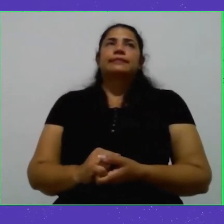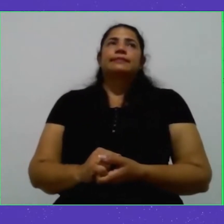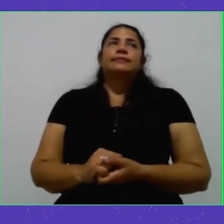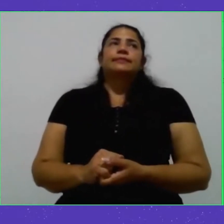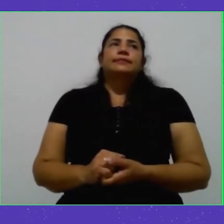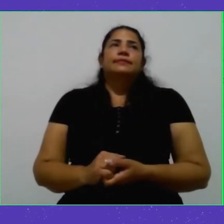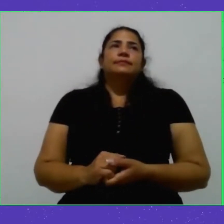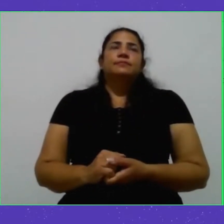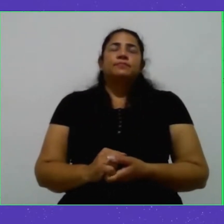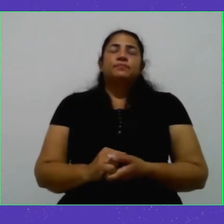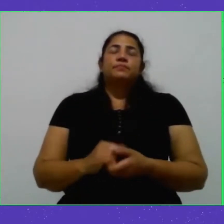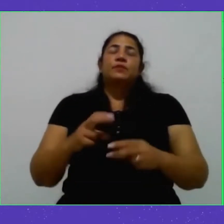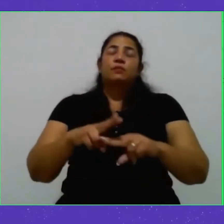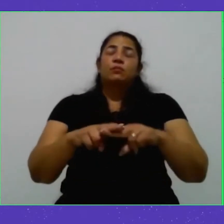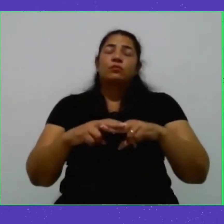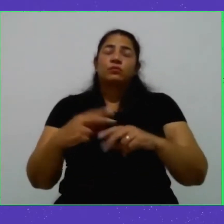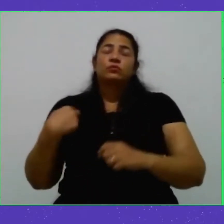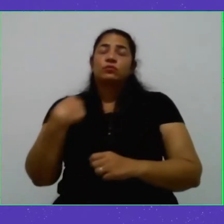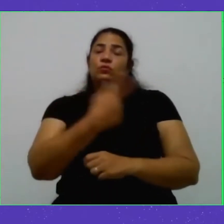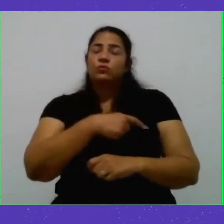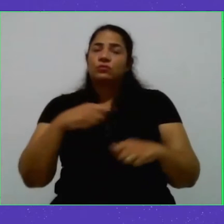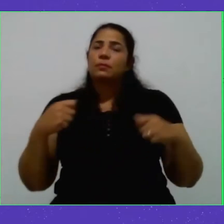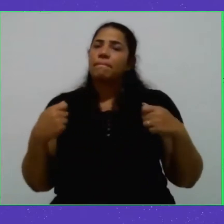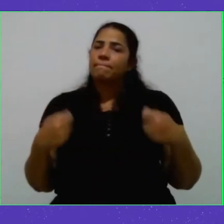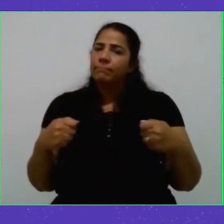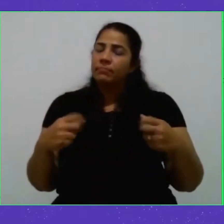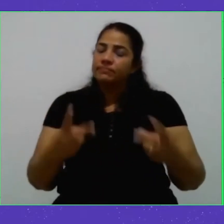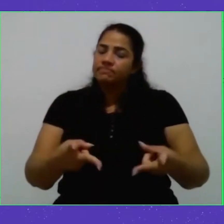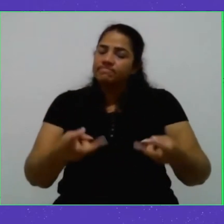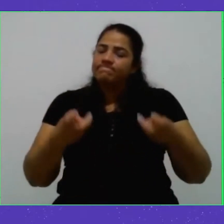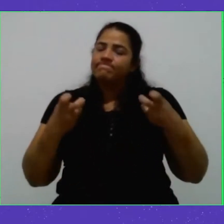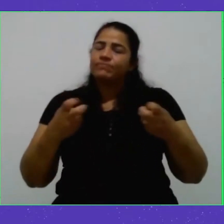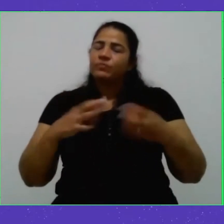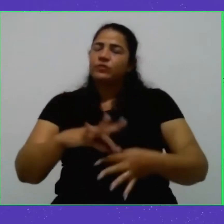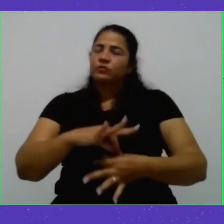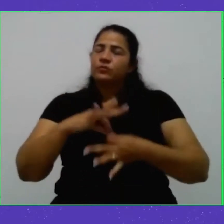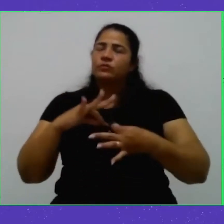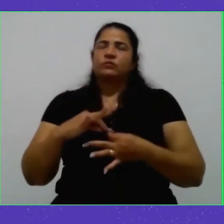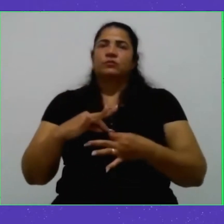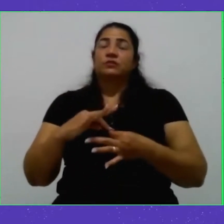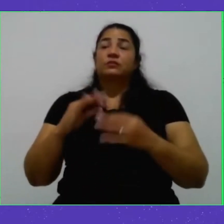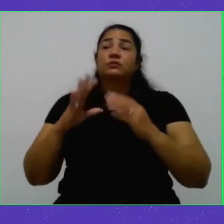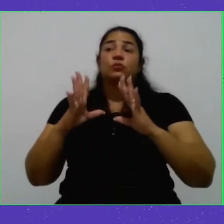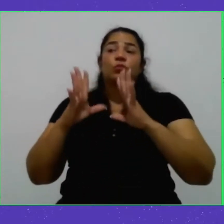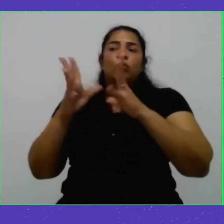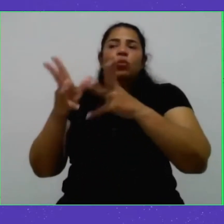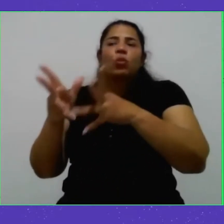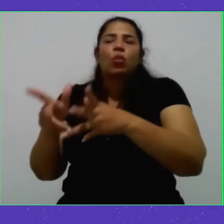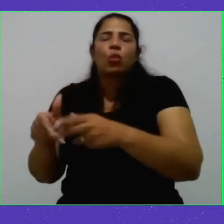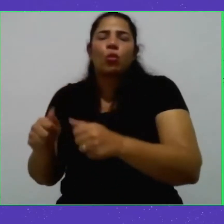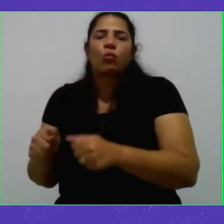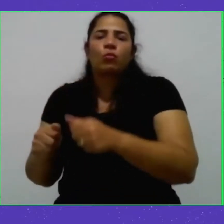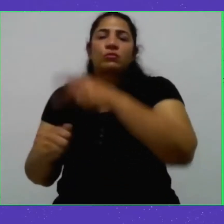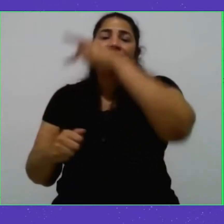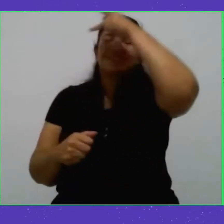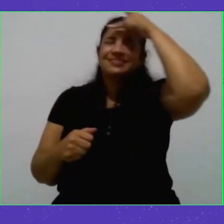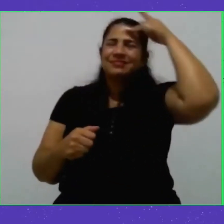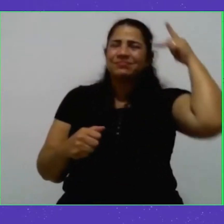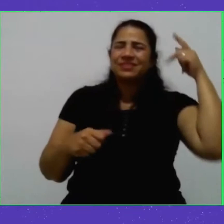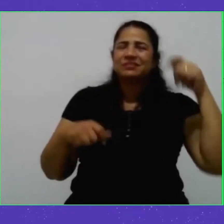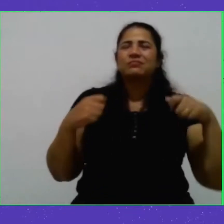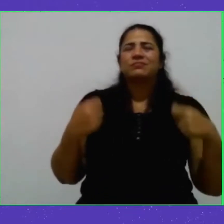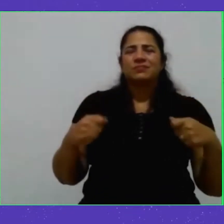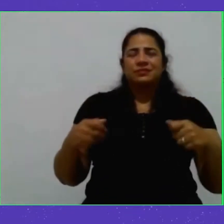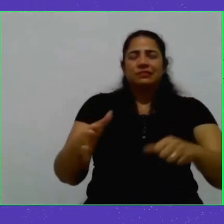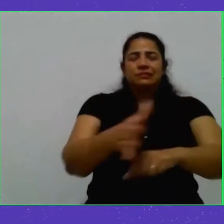Por isso nós temos que ter essa percepção espiritual. Todo ser humano precisa de socorro. Antes da cura física, ele